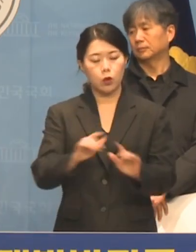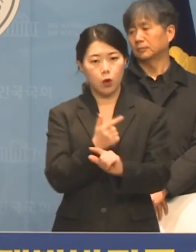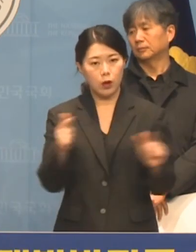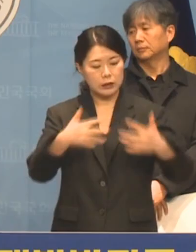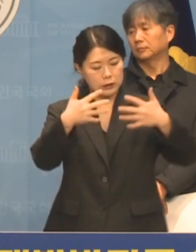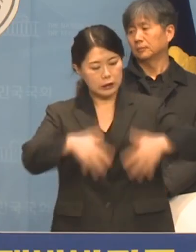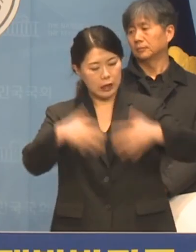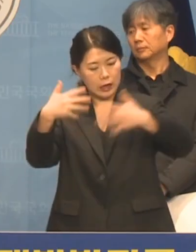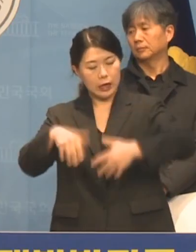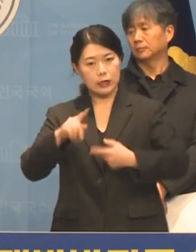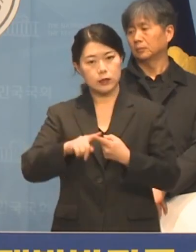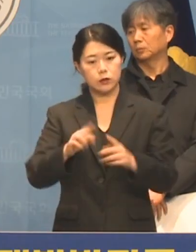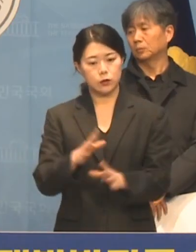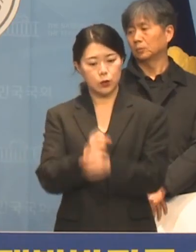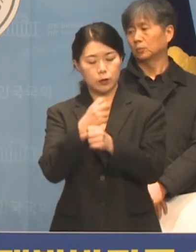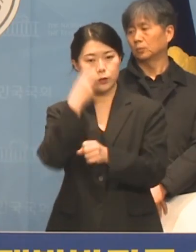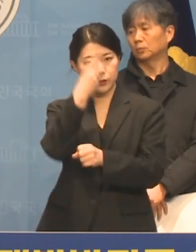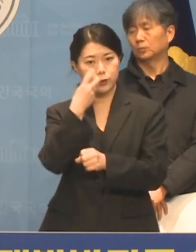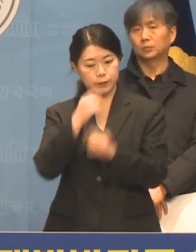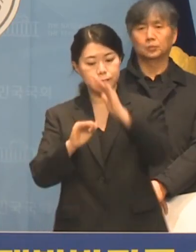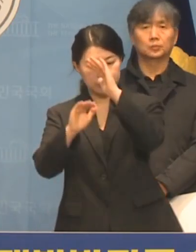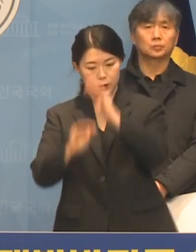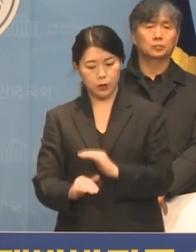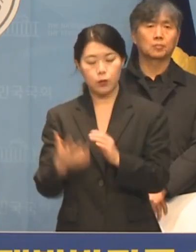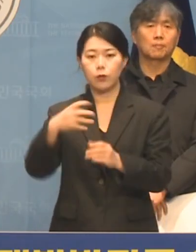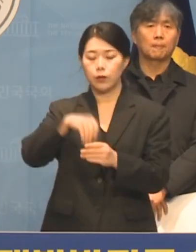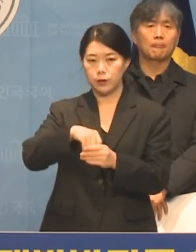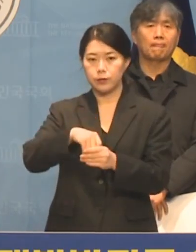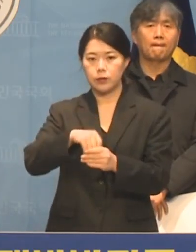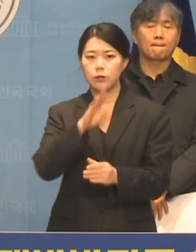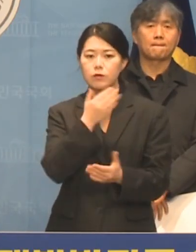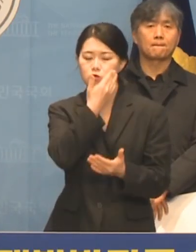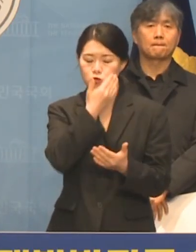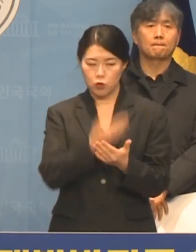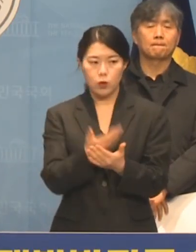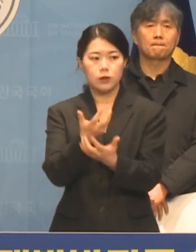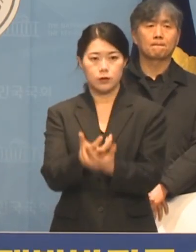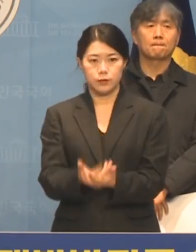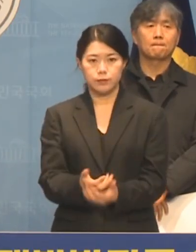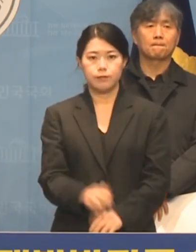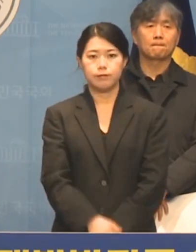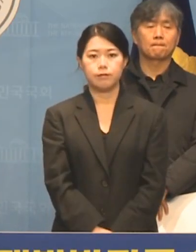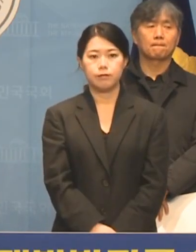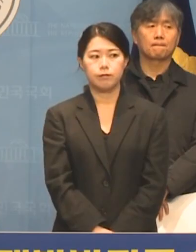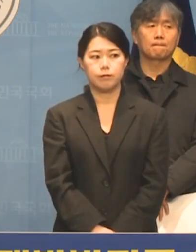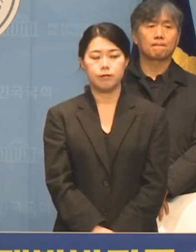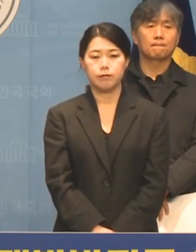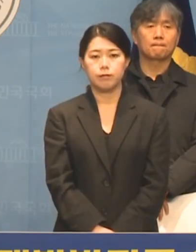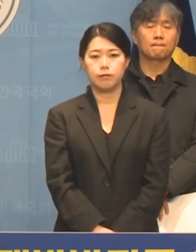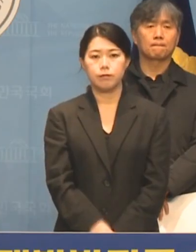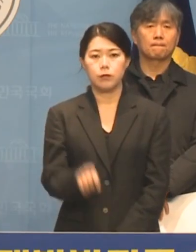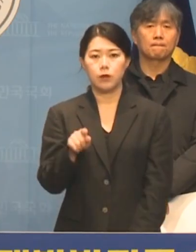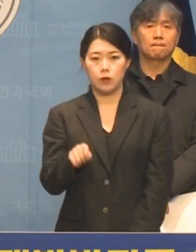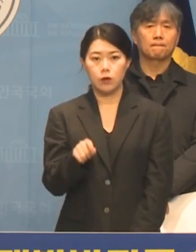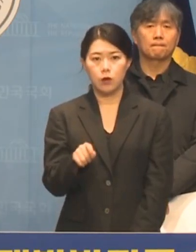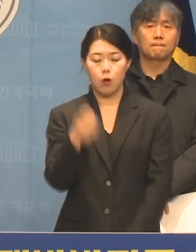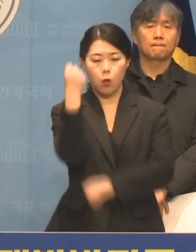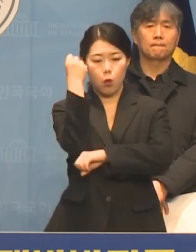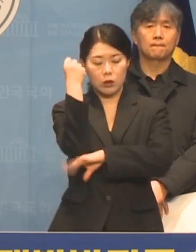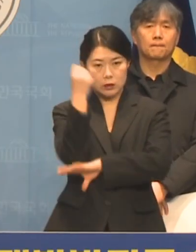사항들을 종합적으로 좀 조사한 내용들이 좀 담겨 있는 매우 중요한 자료입니다. 이 자료는